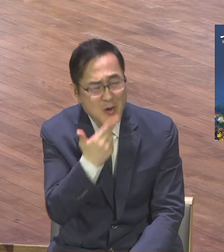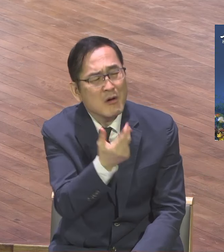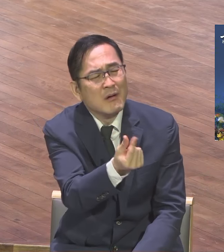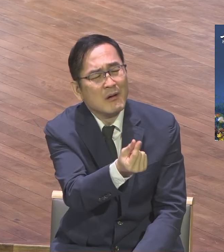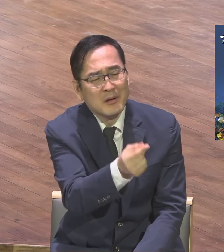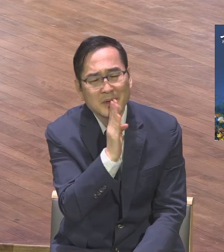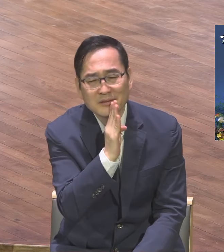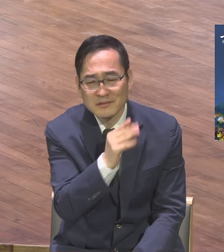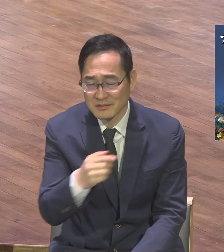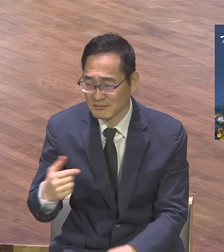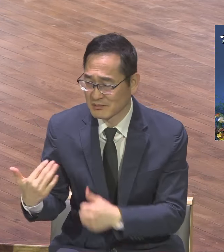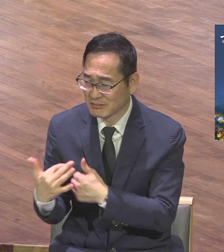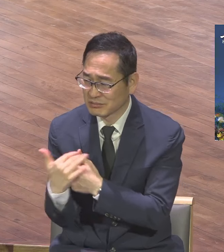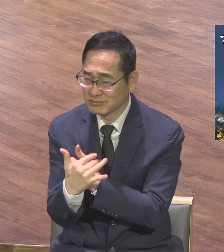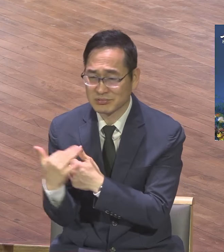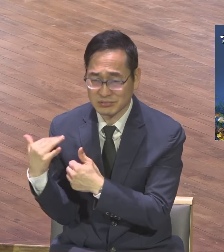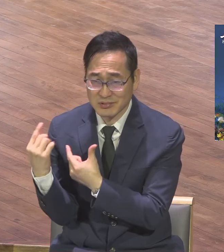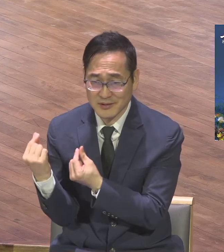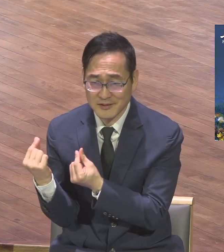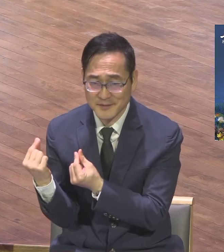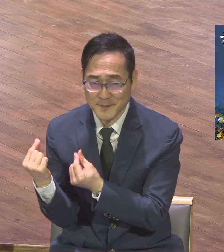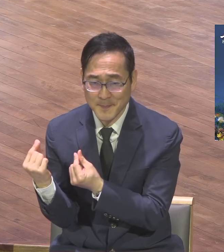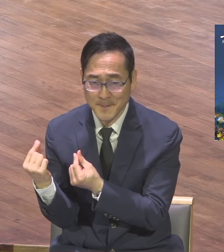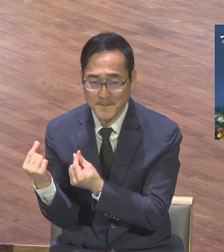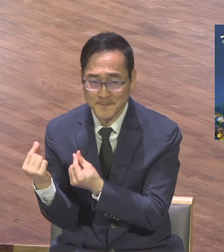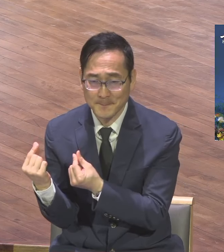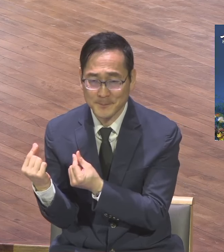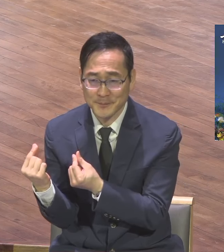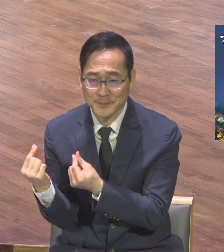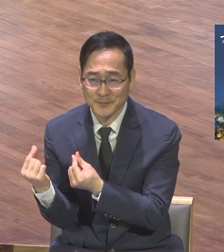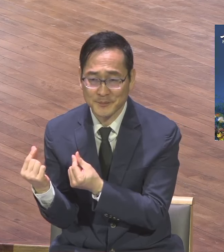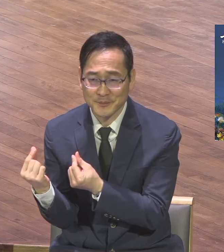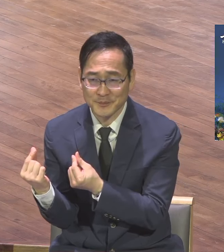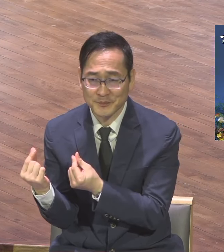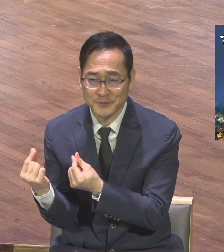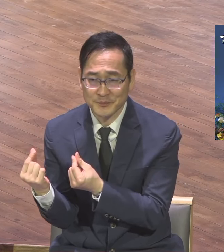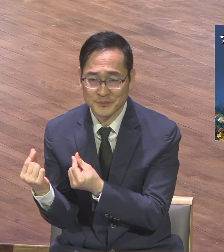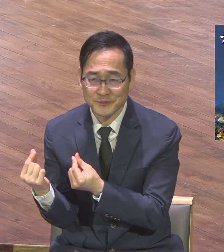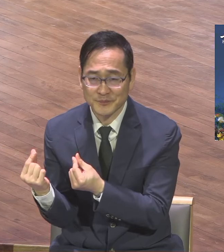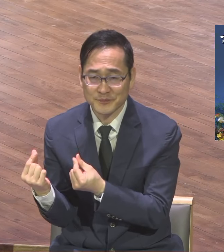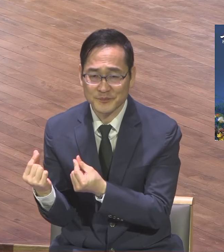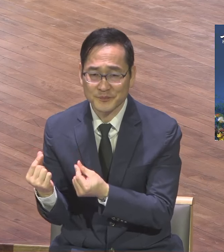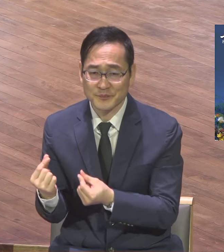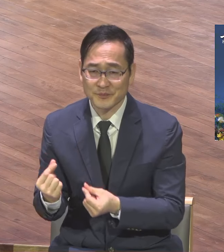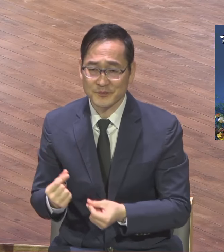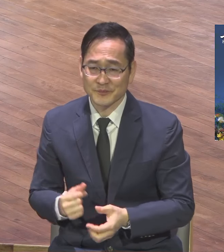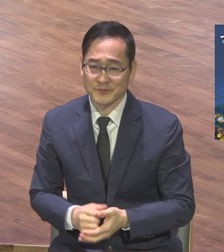근본적으로 우리의 삶은 무슨 말입니까? 이 말이 완전 보장된 삶이에요.